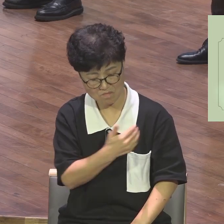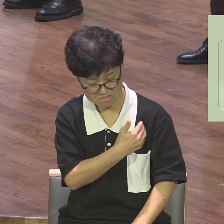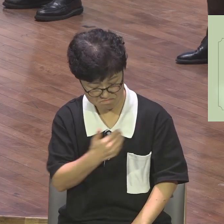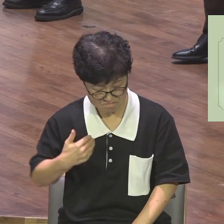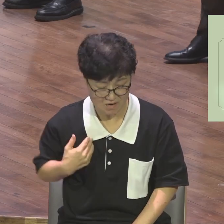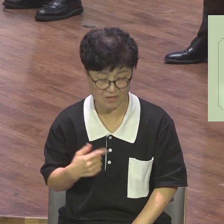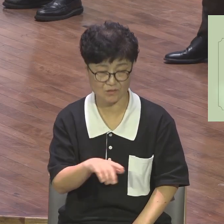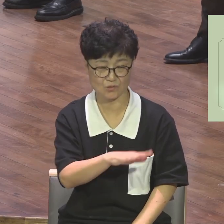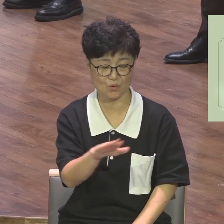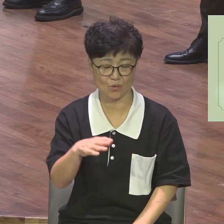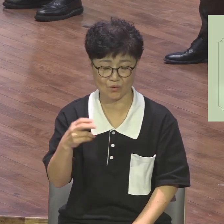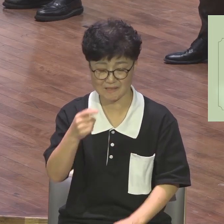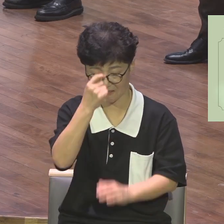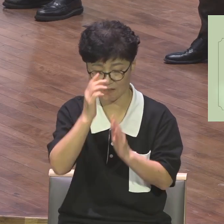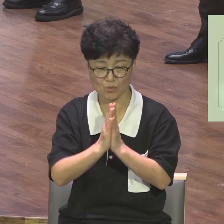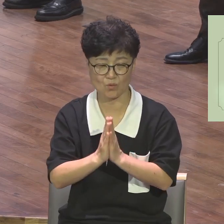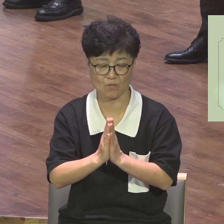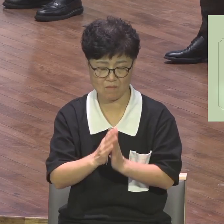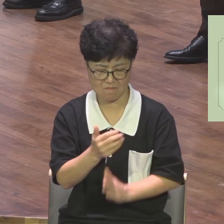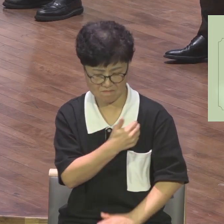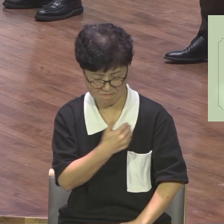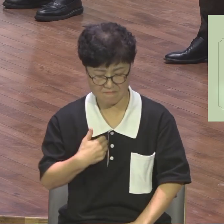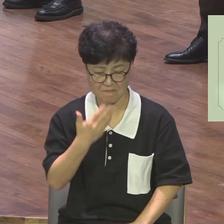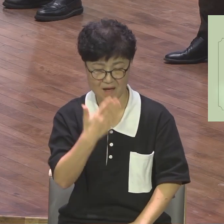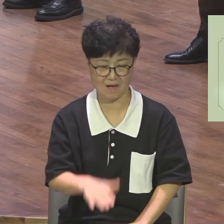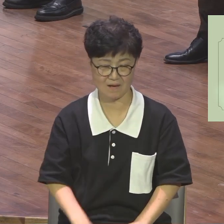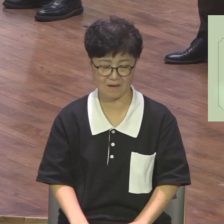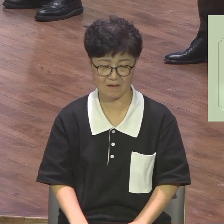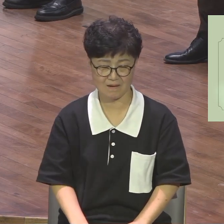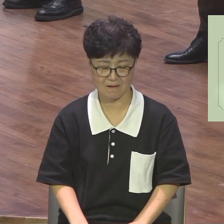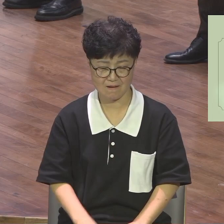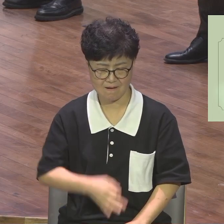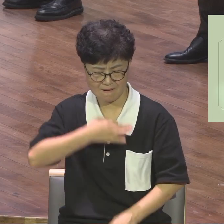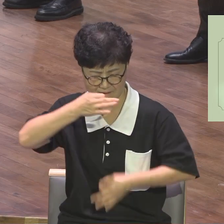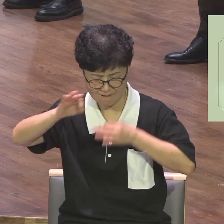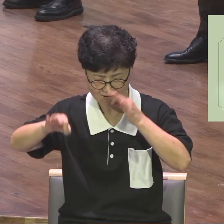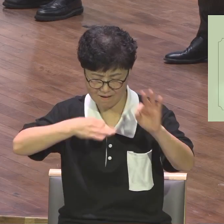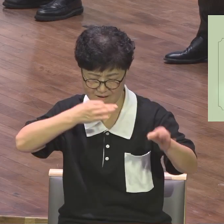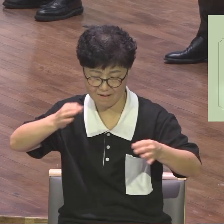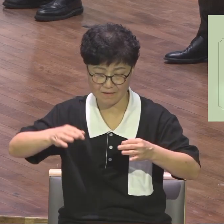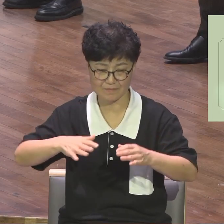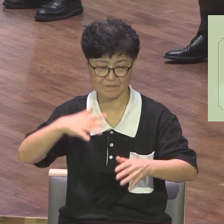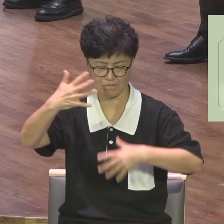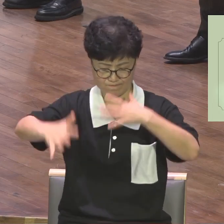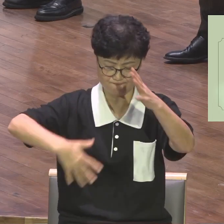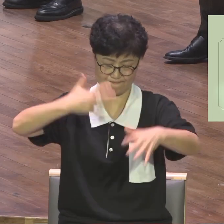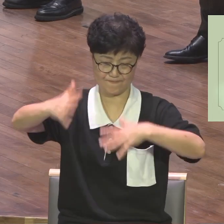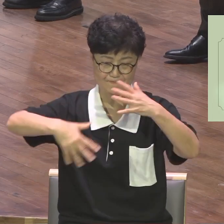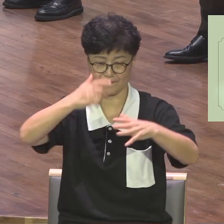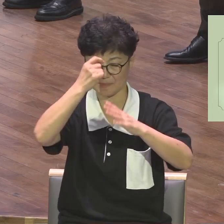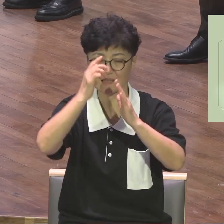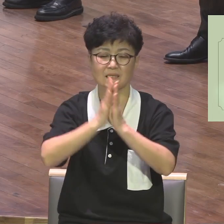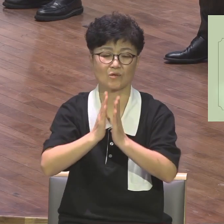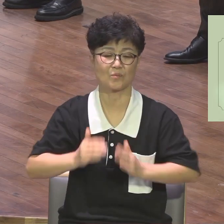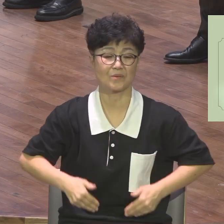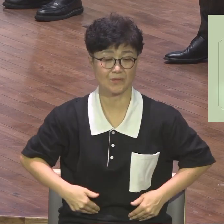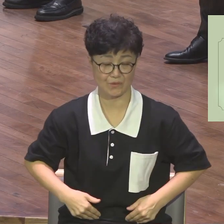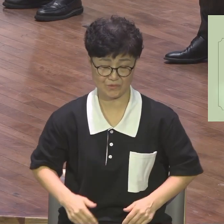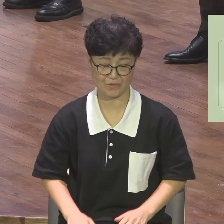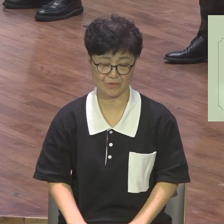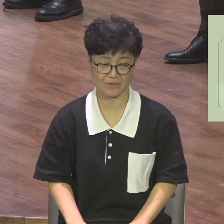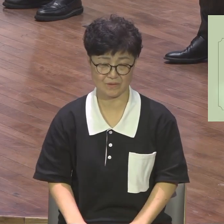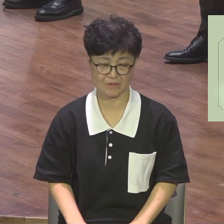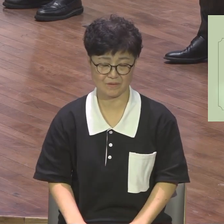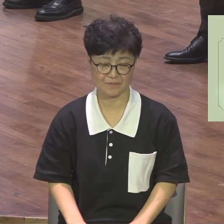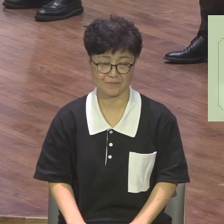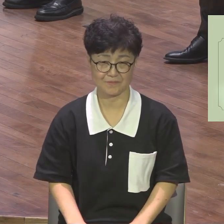입을 벌려 기도하셔야 됩니다. 내 소리가 귀에 들릴 수 있을 만큼 소리 내셔서 기도하셔야 됩니다. 그래야지 잡념이 들어오지